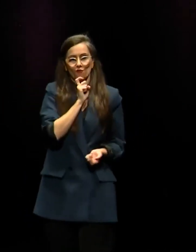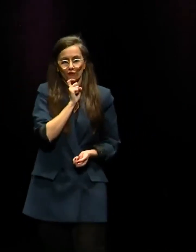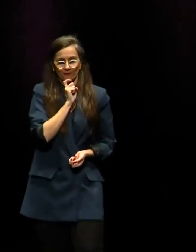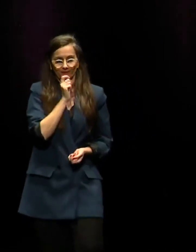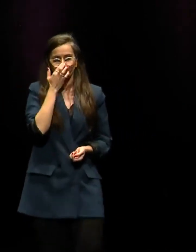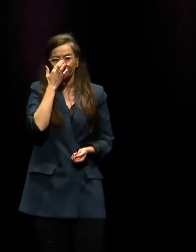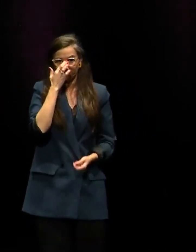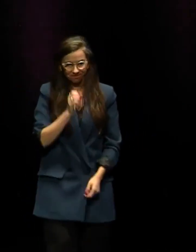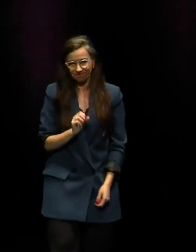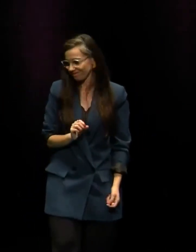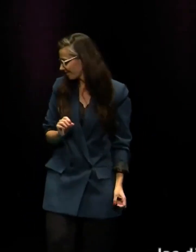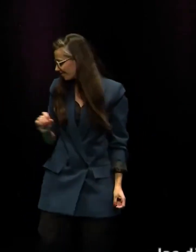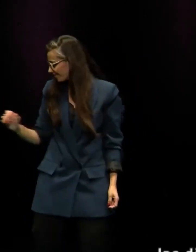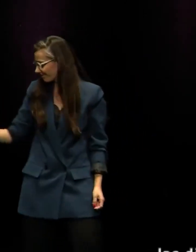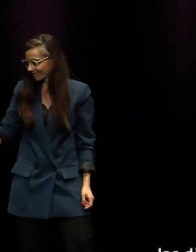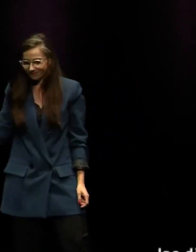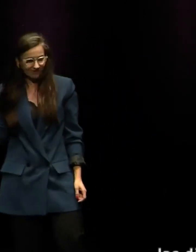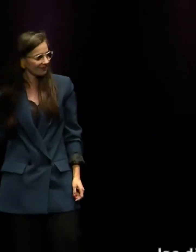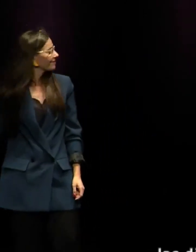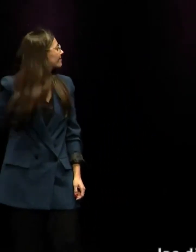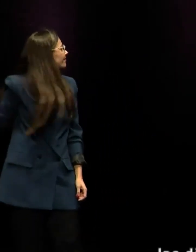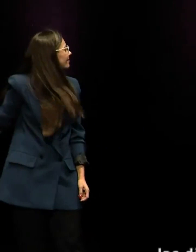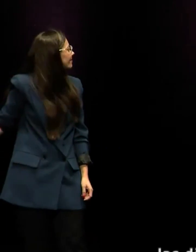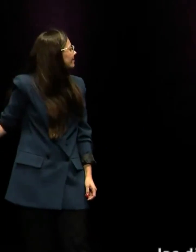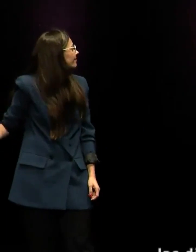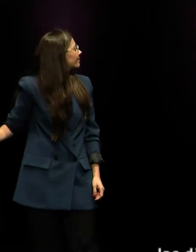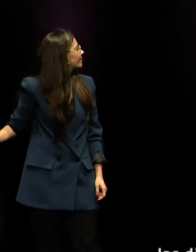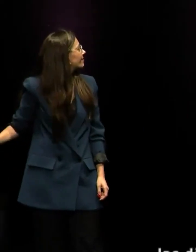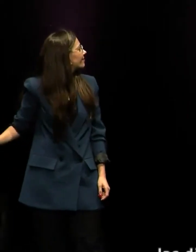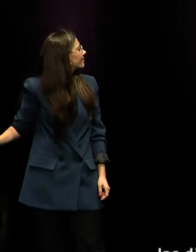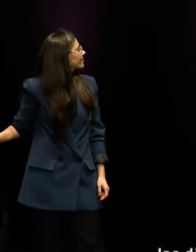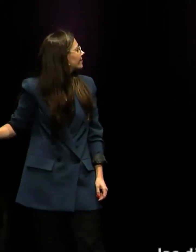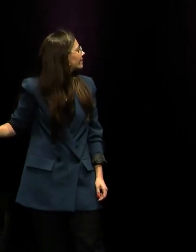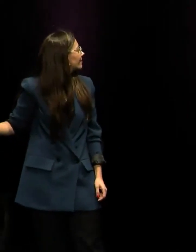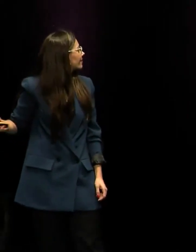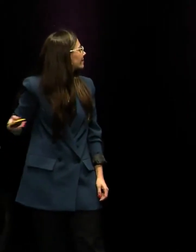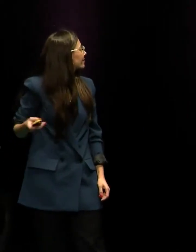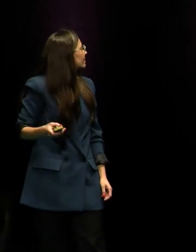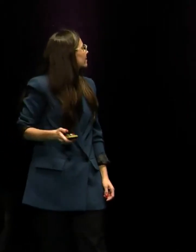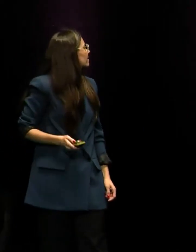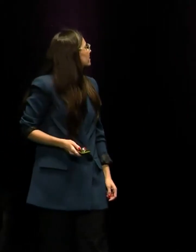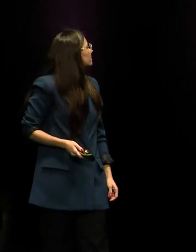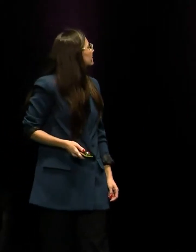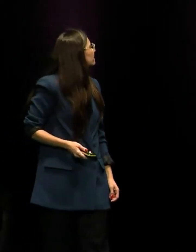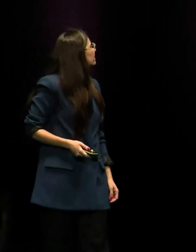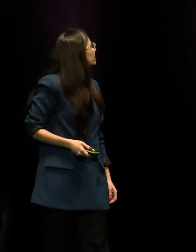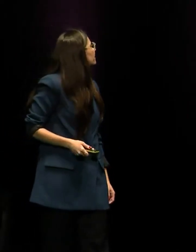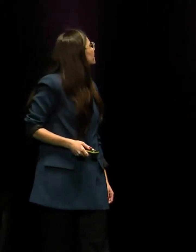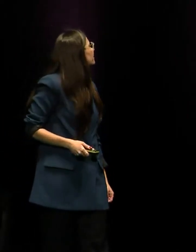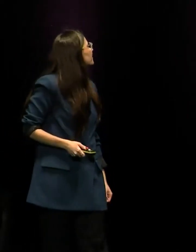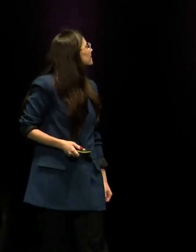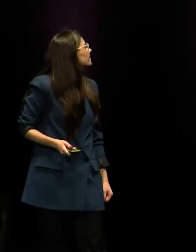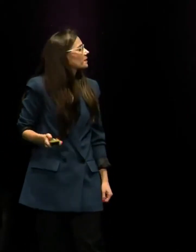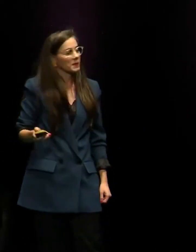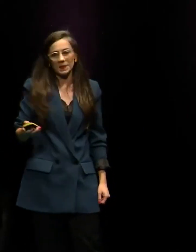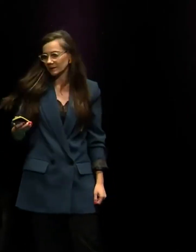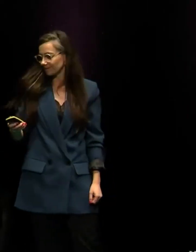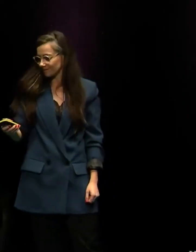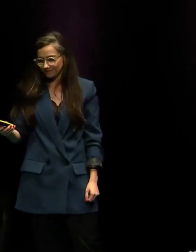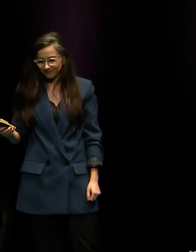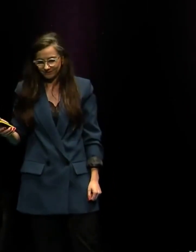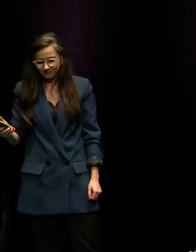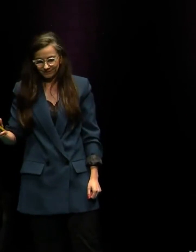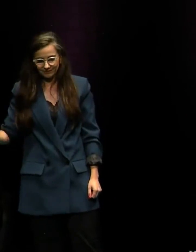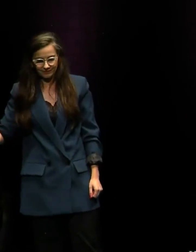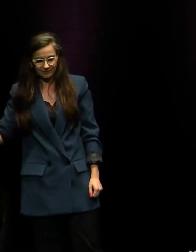cuando extraigamos las conclusiones de este congreso podamos establecer esas líneas de trabajo y dar respuesta a esta pregunta, el cómo lo vamos a